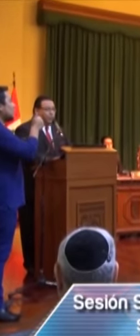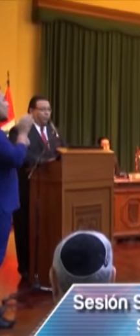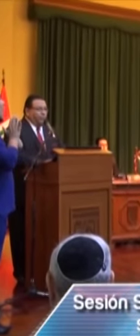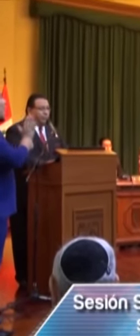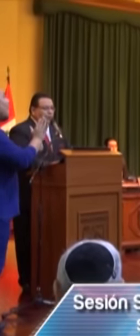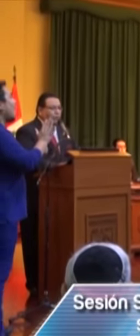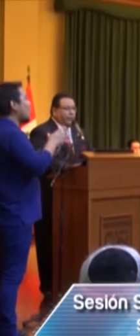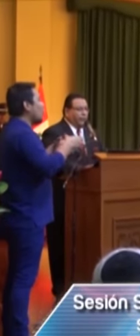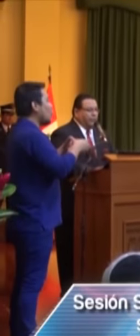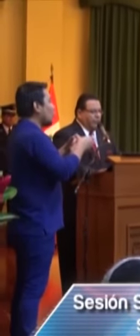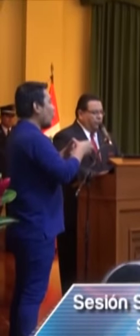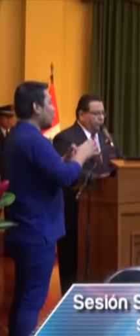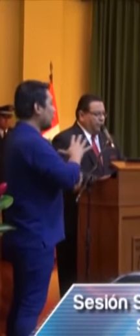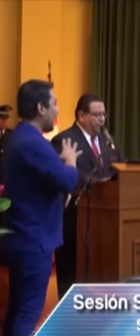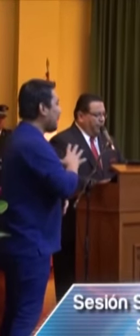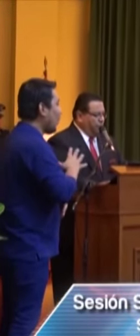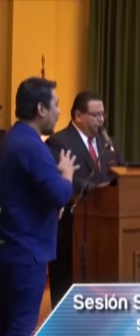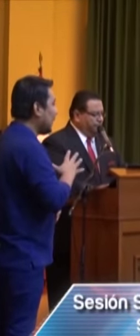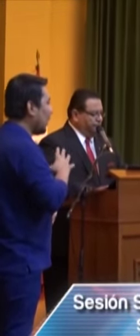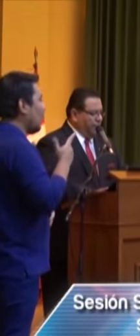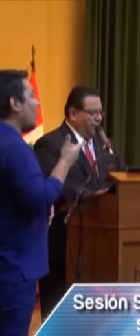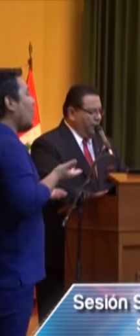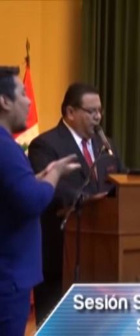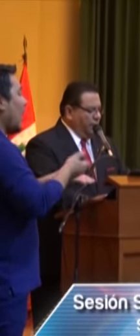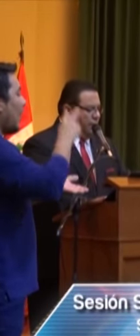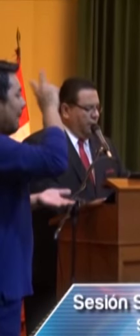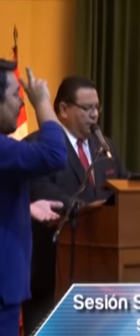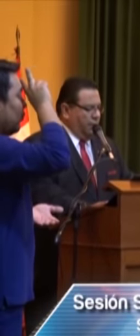del cuerpo diplomático acreditados en el Perú.